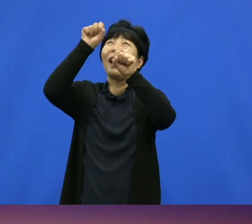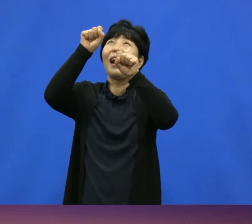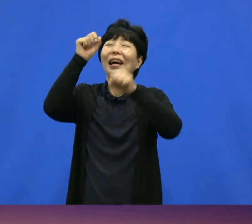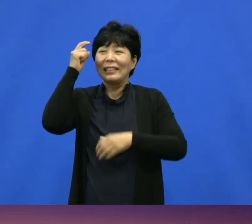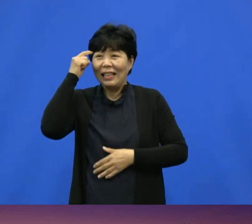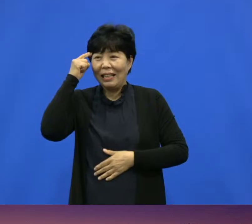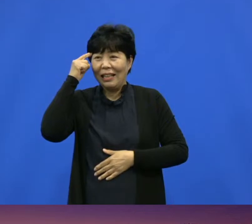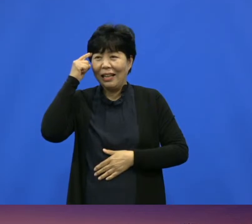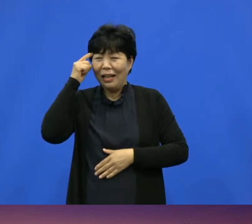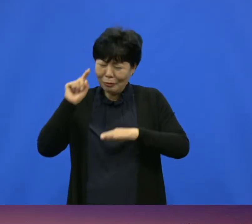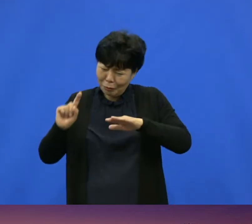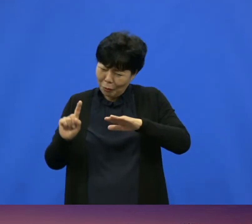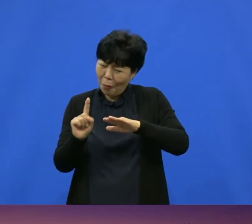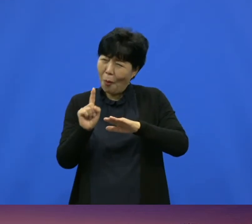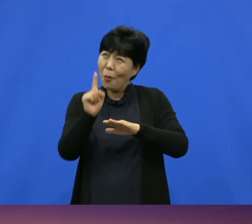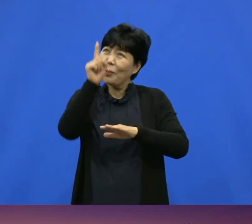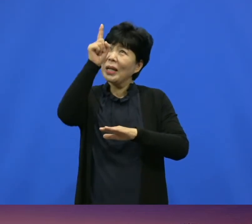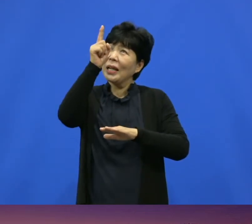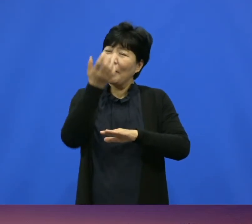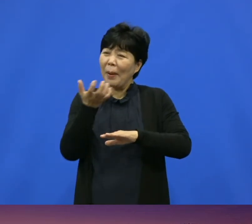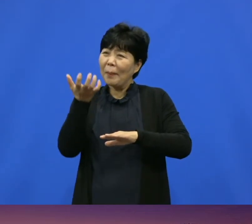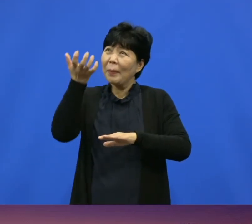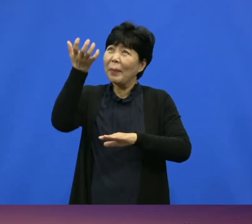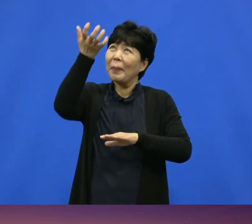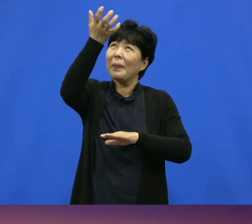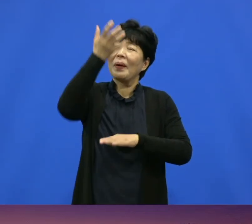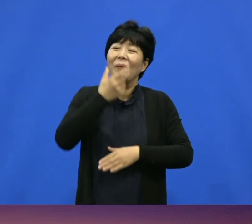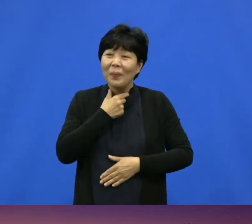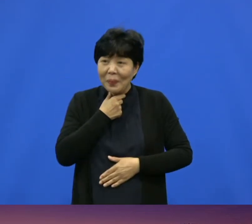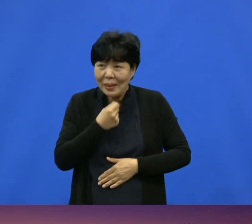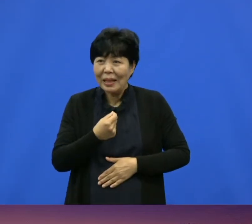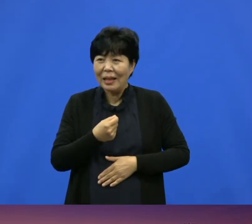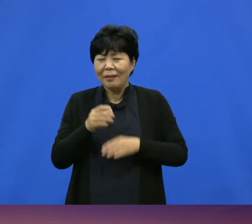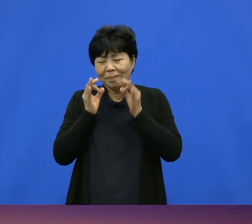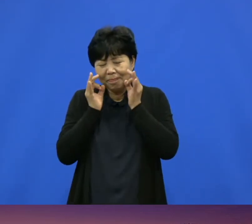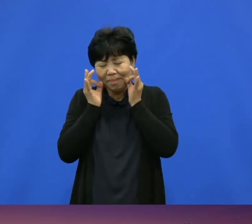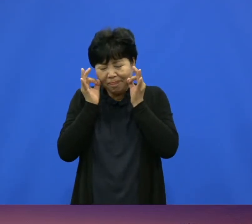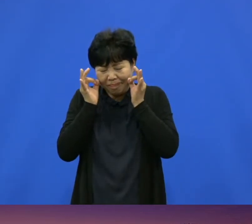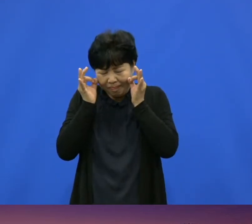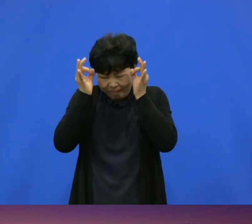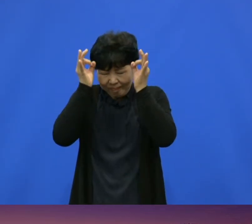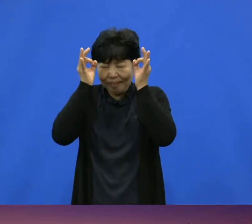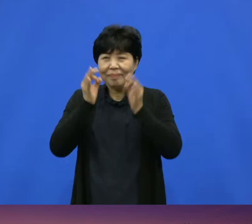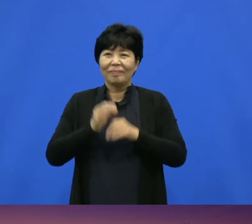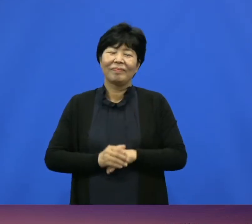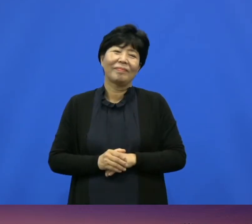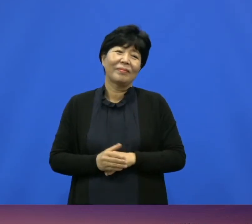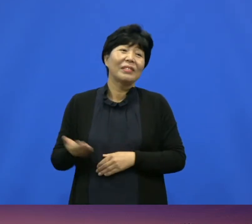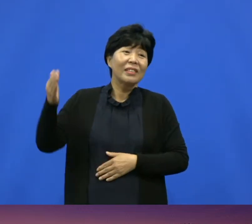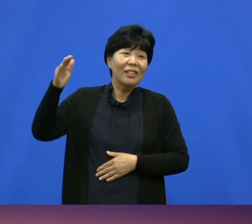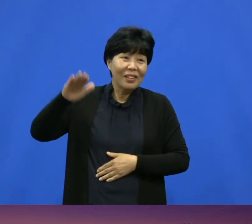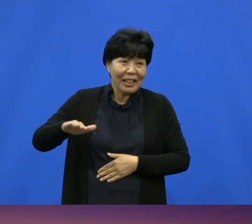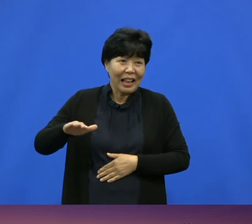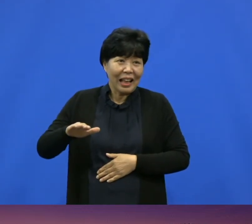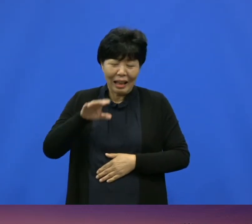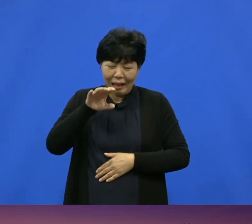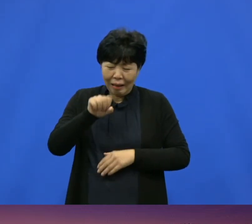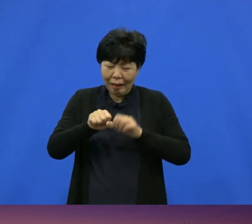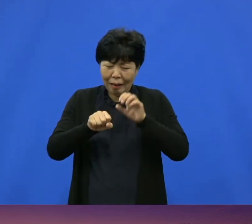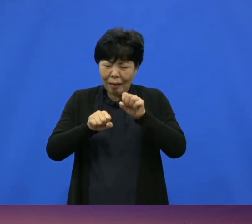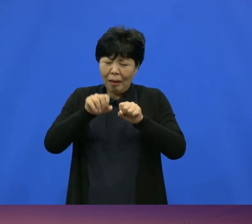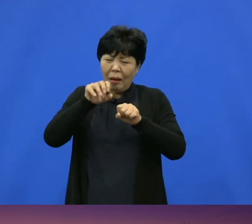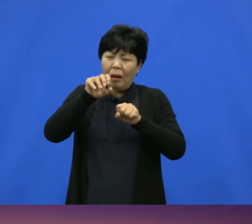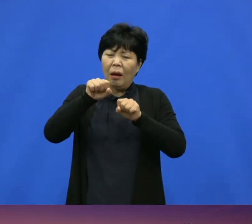다 올라가기를 원해요. 그리고 올라가기 위해서 무진 노력하죠. 그죠? 그러나 올라가는 길은 굉장히 험한